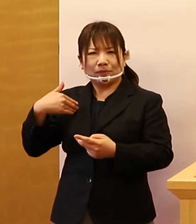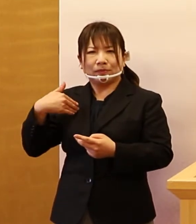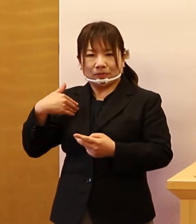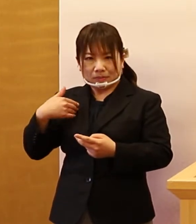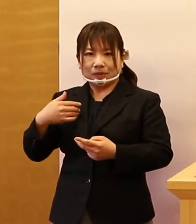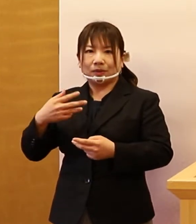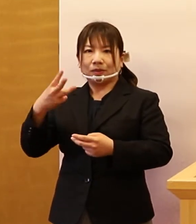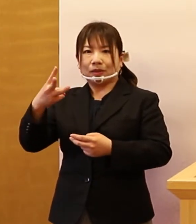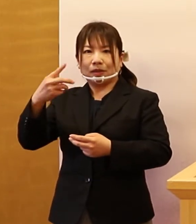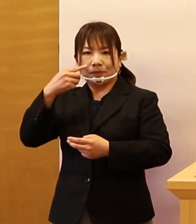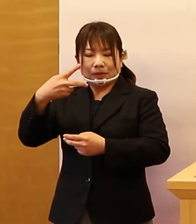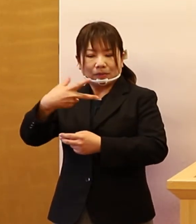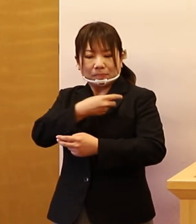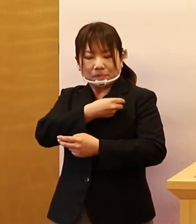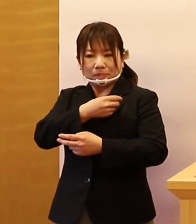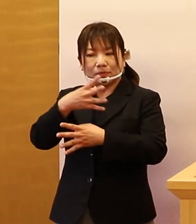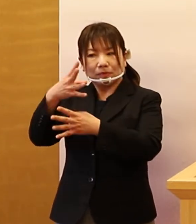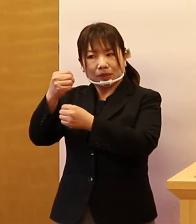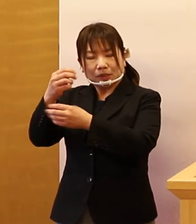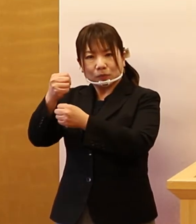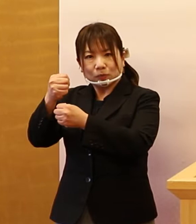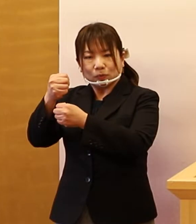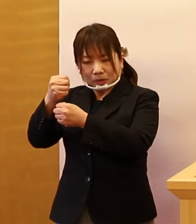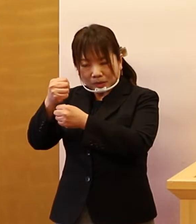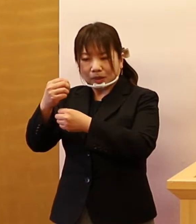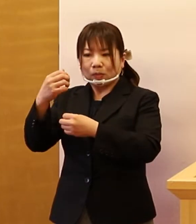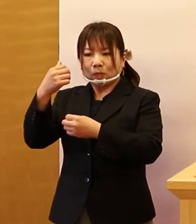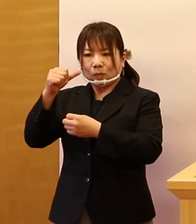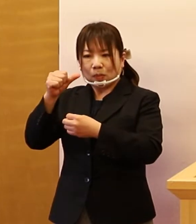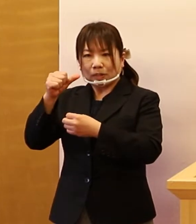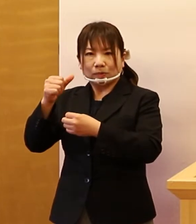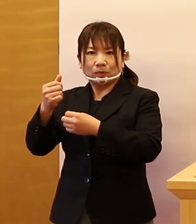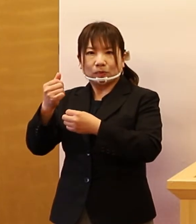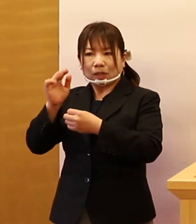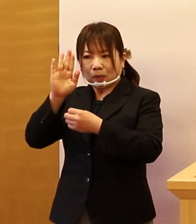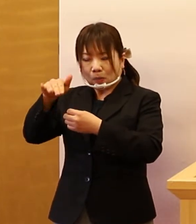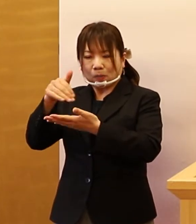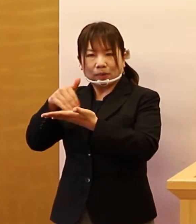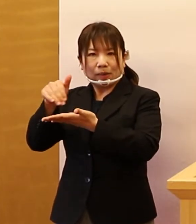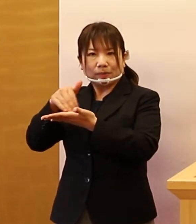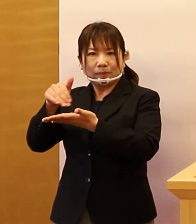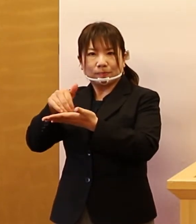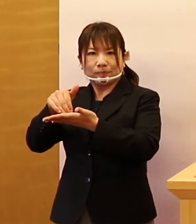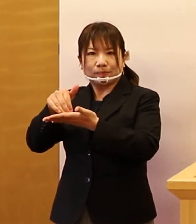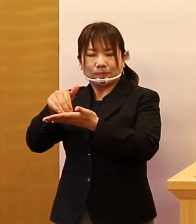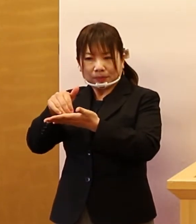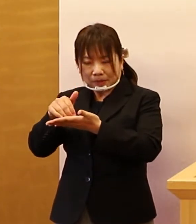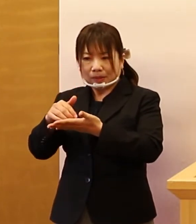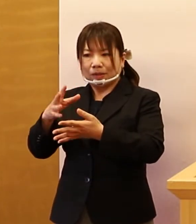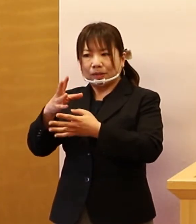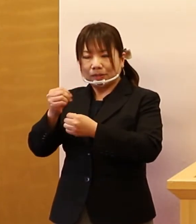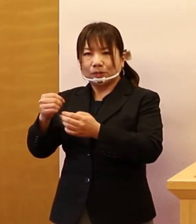の上、お手元に届くまでお待ちいただければと思います。